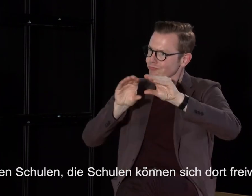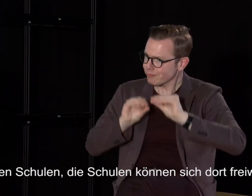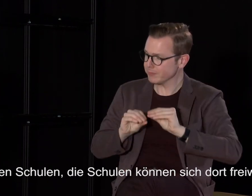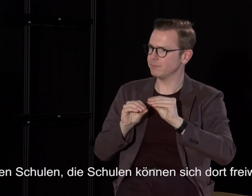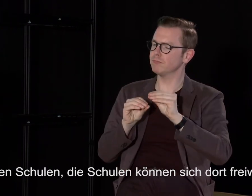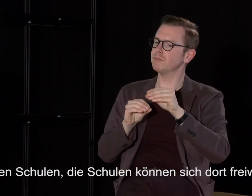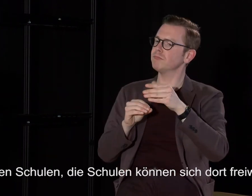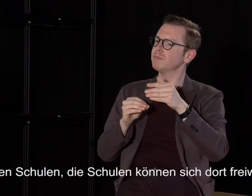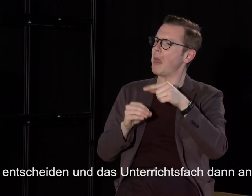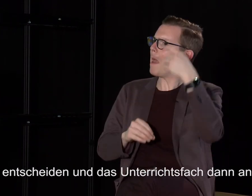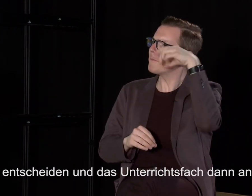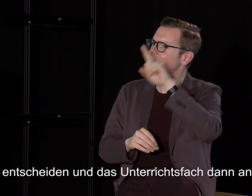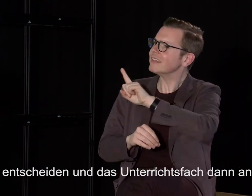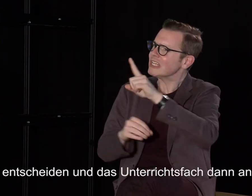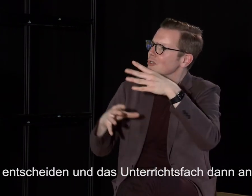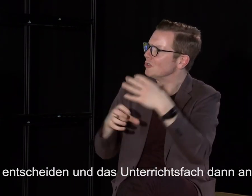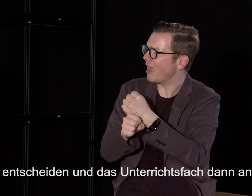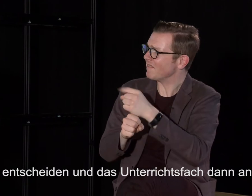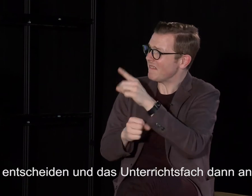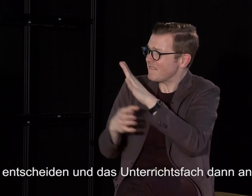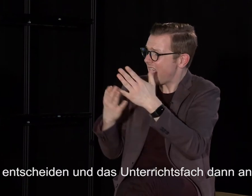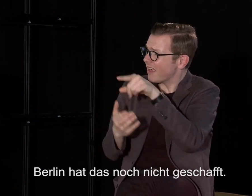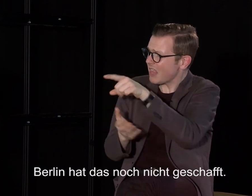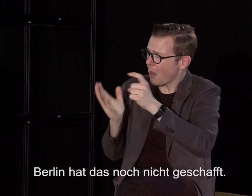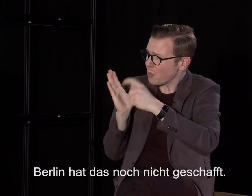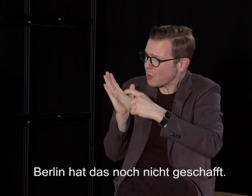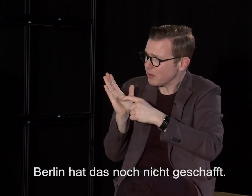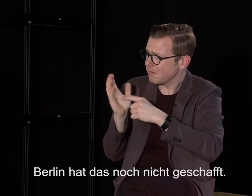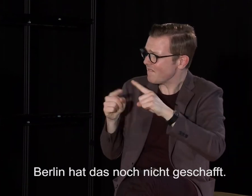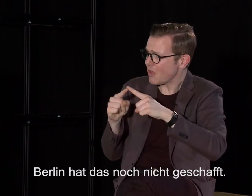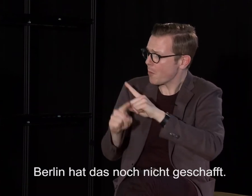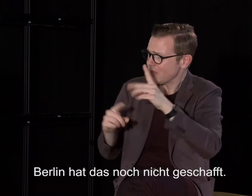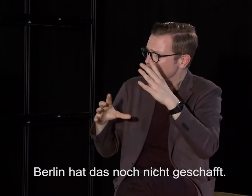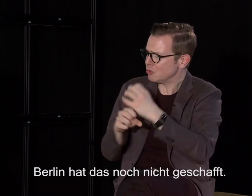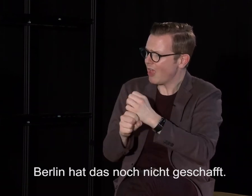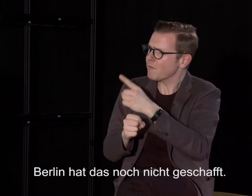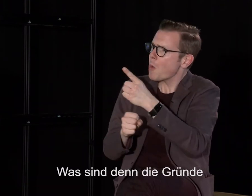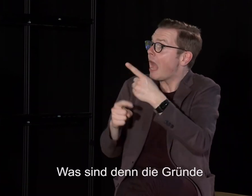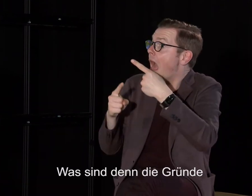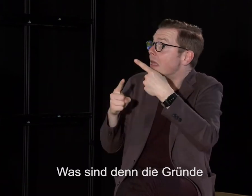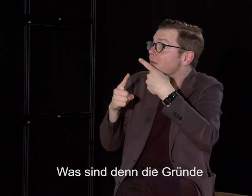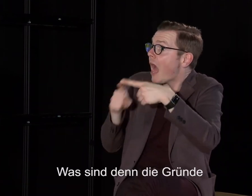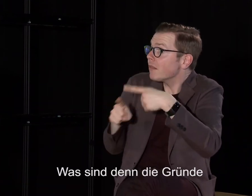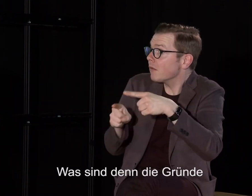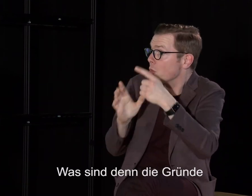Das sind die Schulen, die können sich freiwillig dafür melden und das Fach dann anbieten. In Berlin wird es aber bisher nicht geschafft. Was sind denn die Gründe dafür?